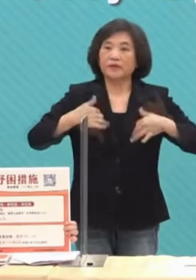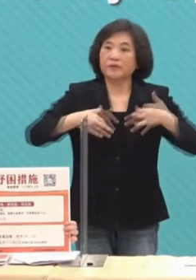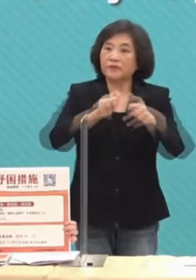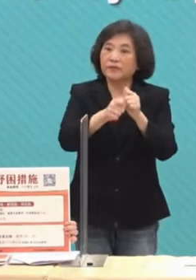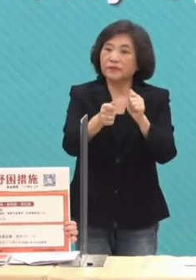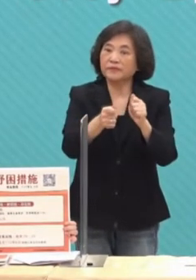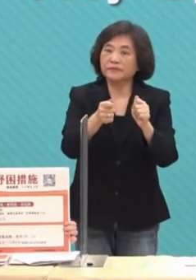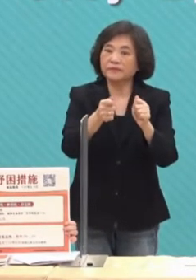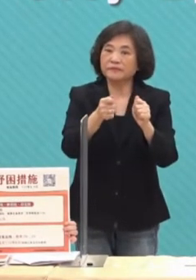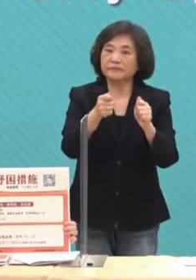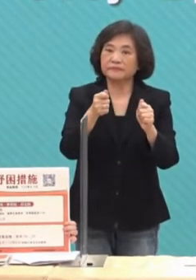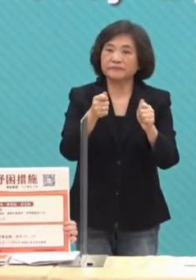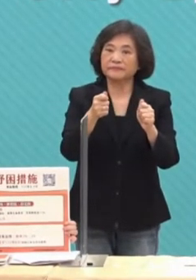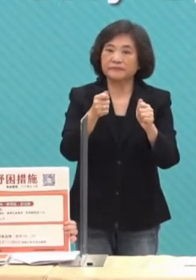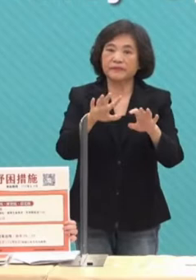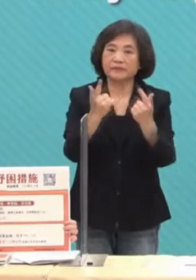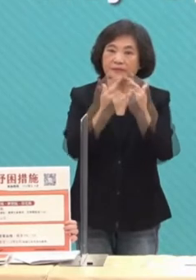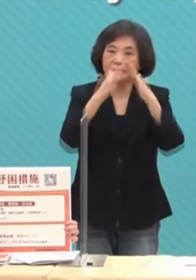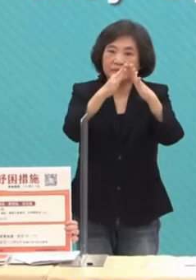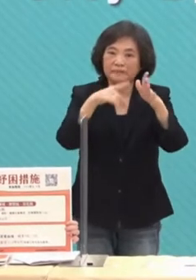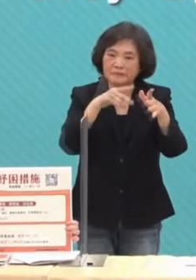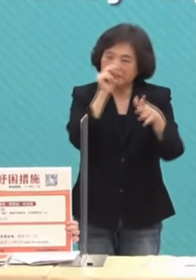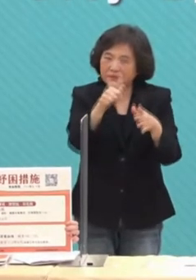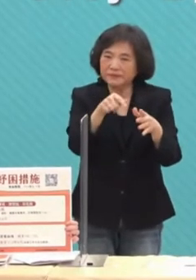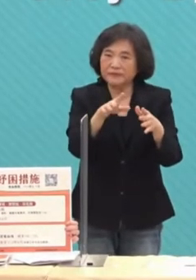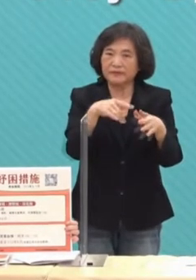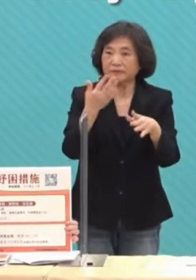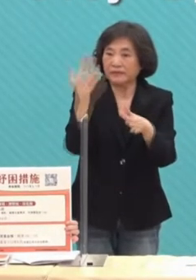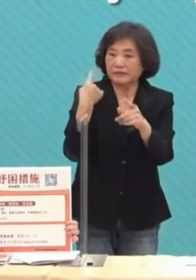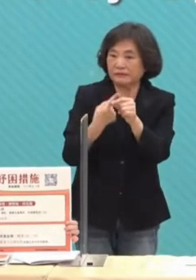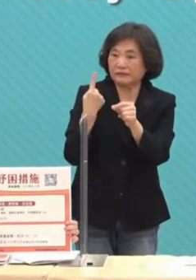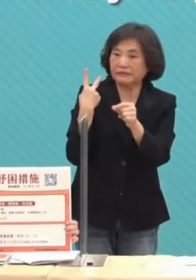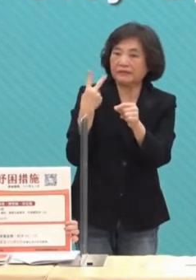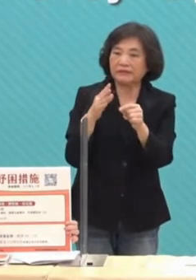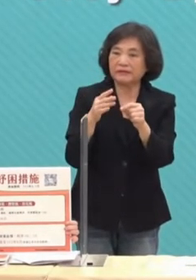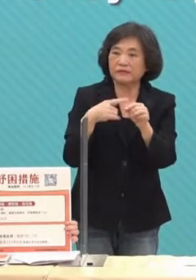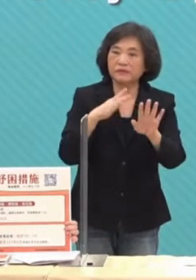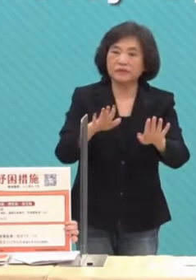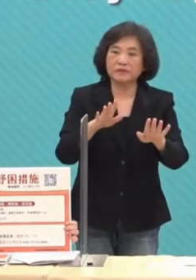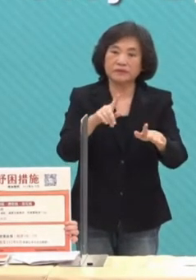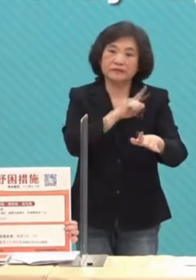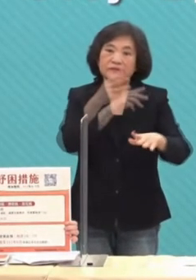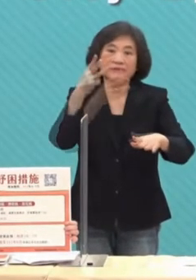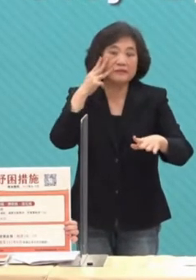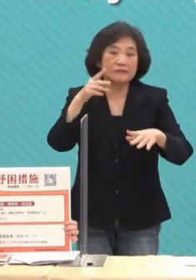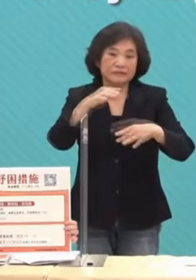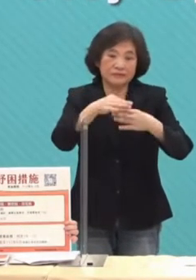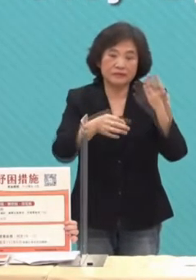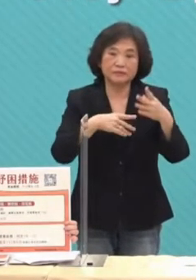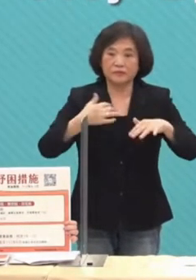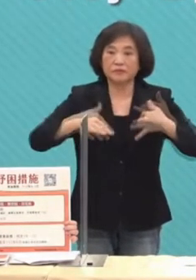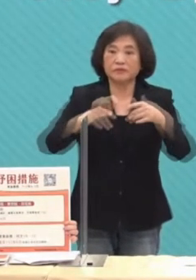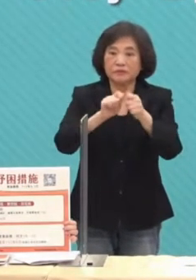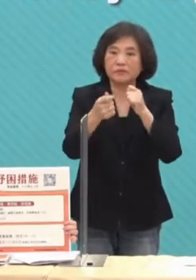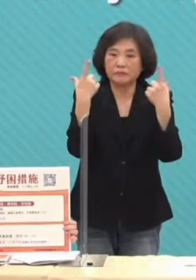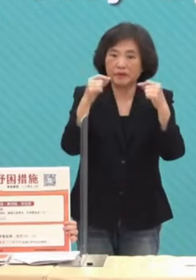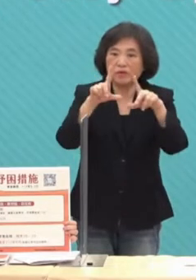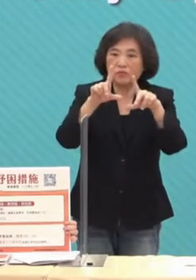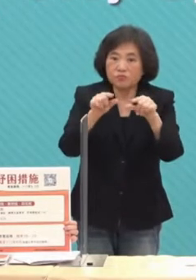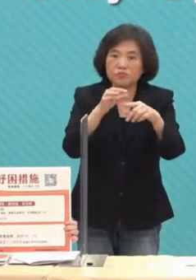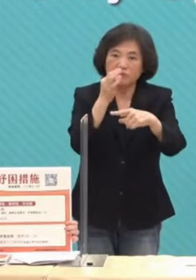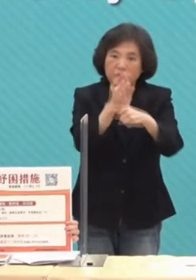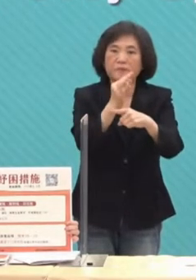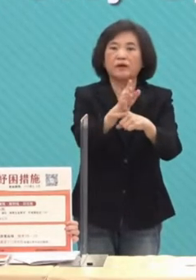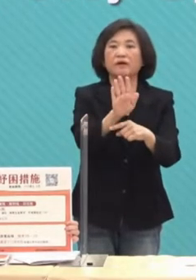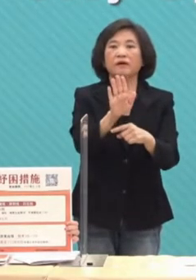税的部分，我们其实台北市是特别的，我们在过去2年，我们其实通过了自治条例，我们娱乐税减征是减